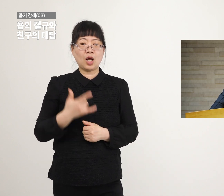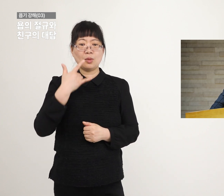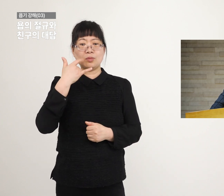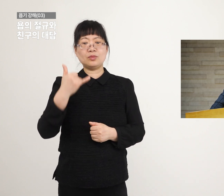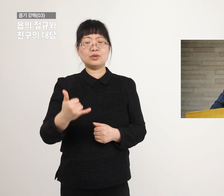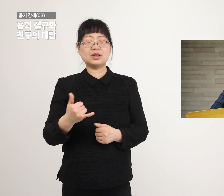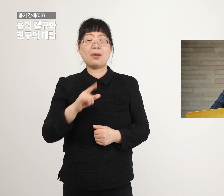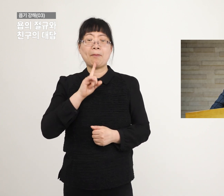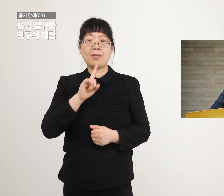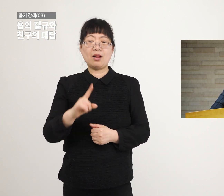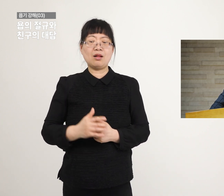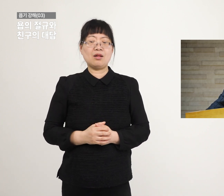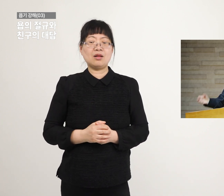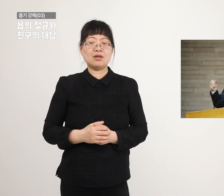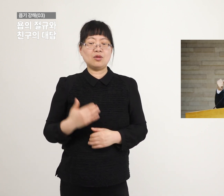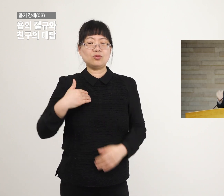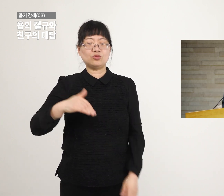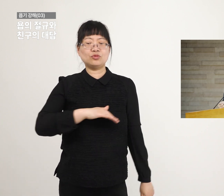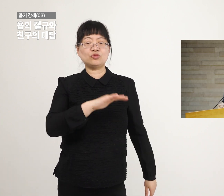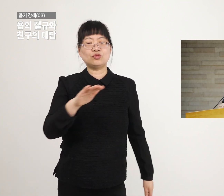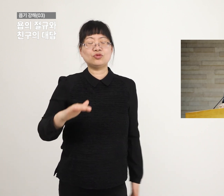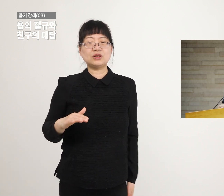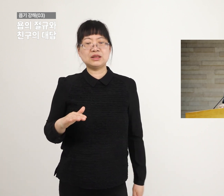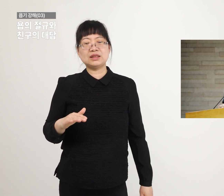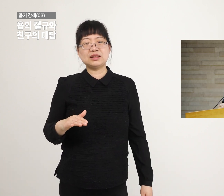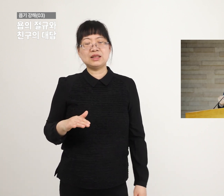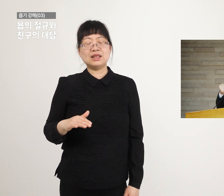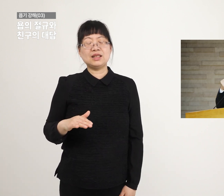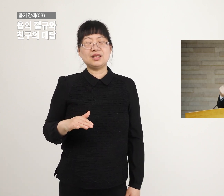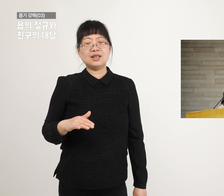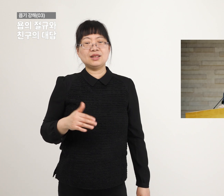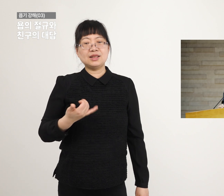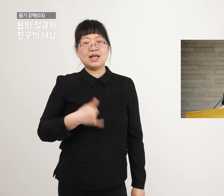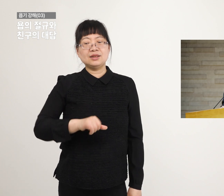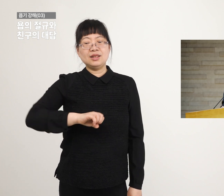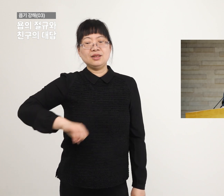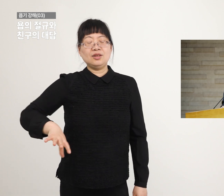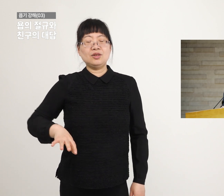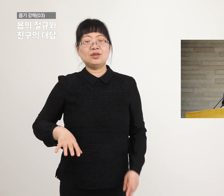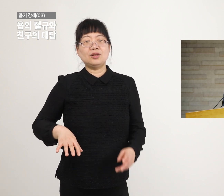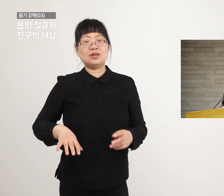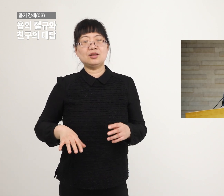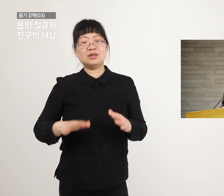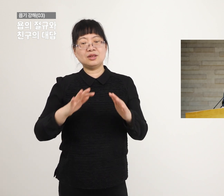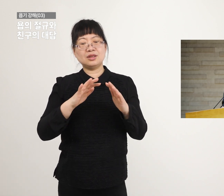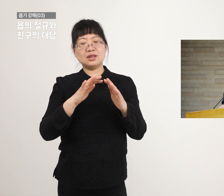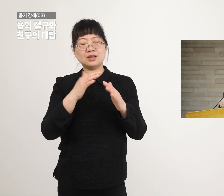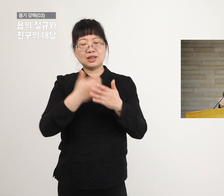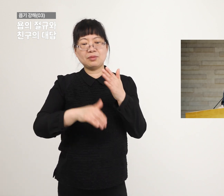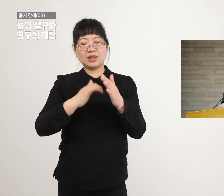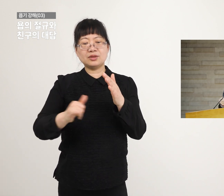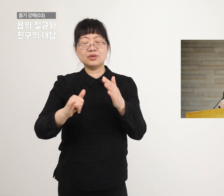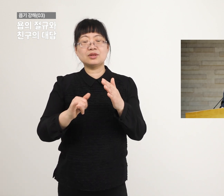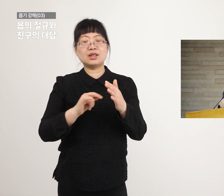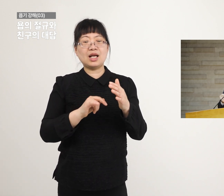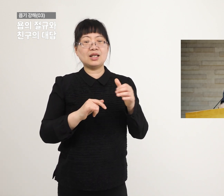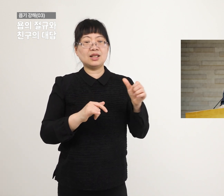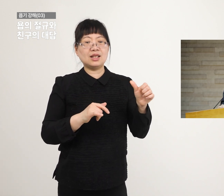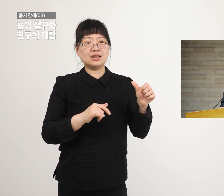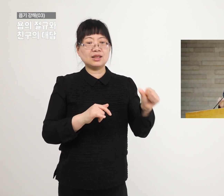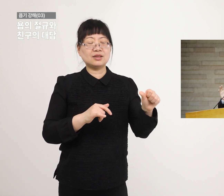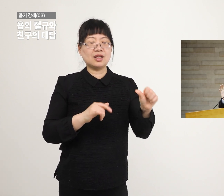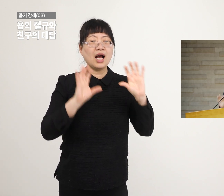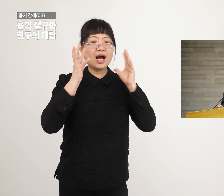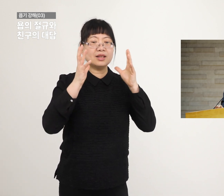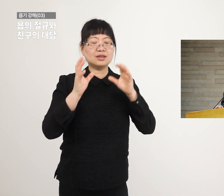부모들이 우리 유가족 가운데 그 5 용사를 잃고 눈물 질질